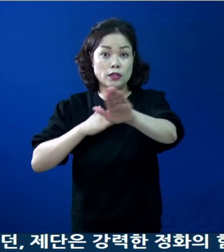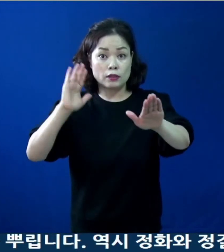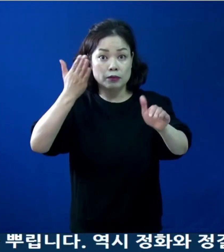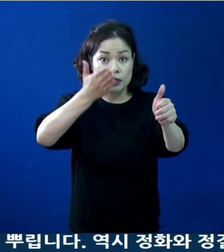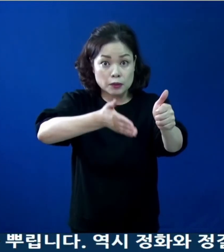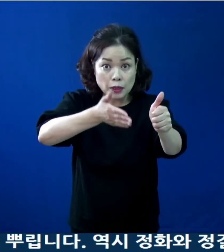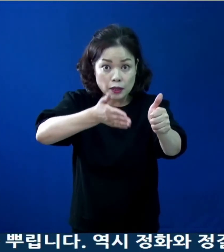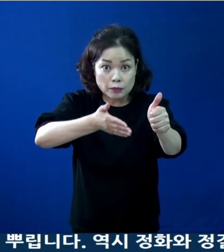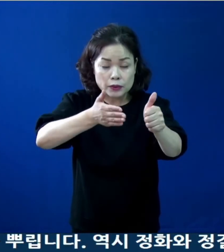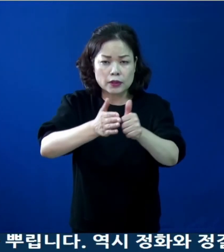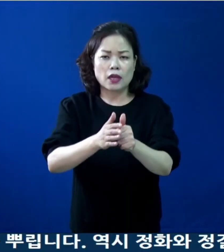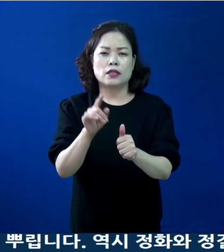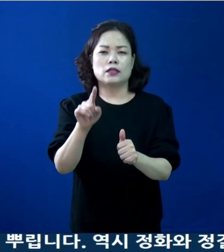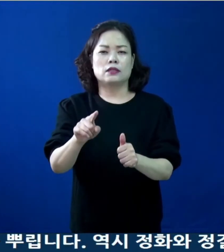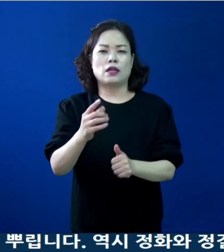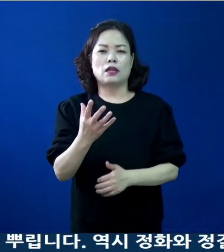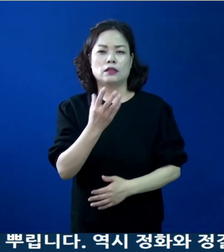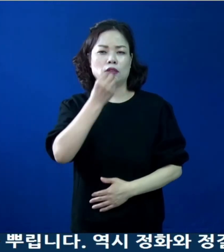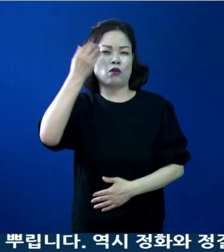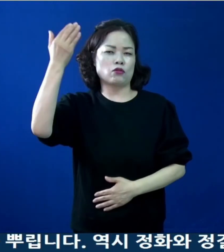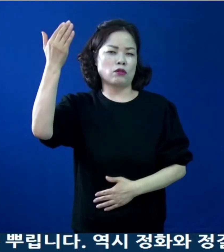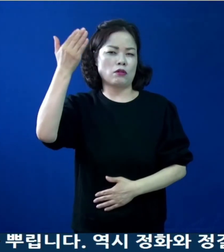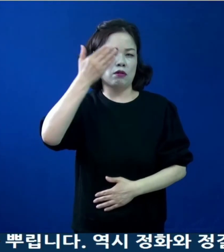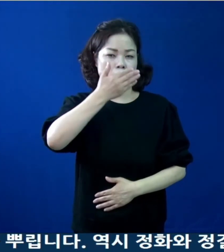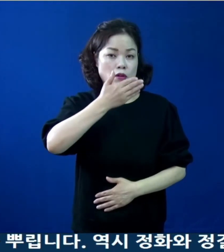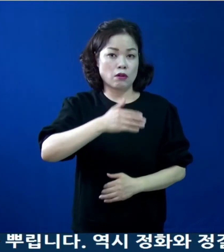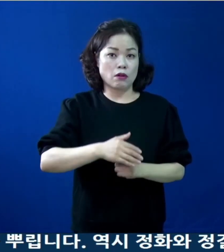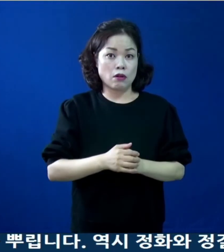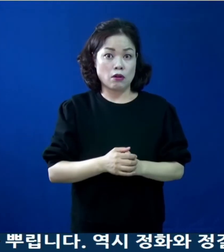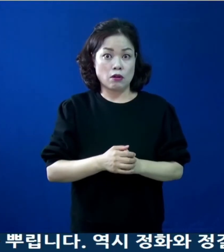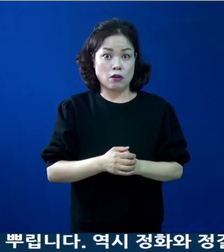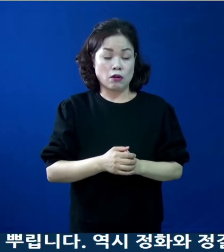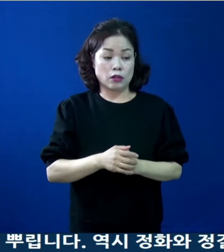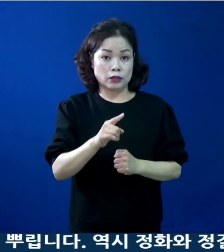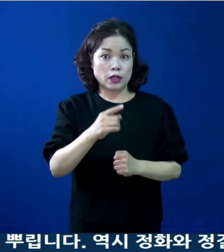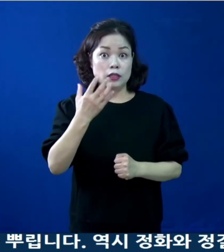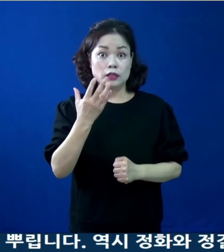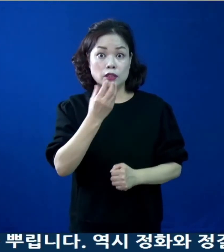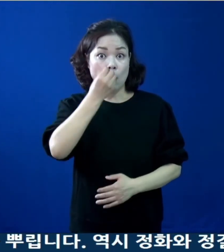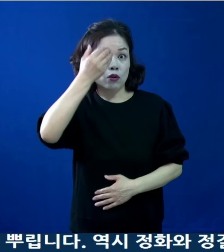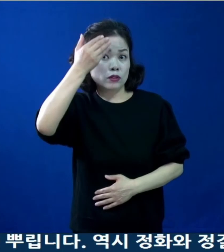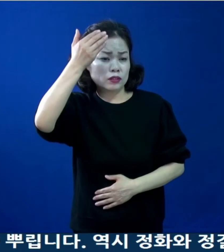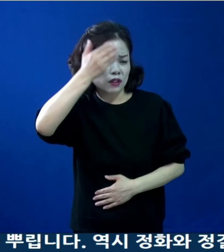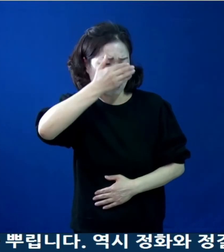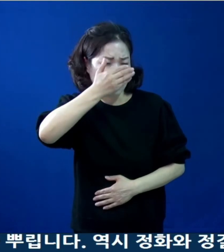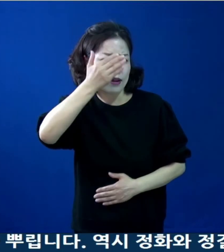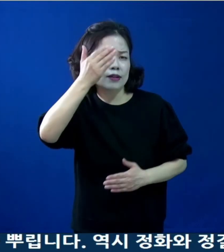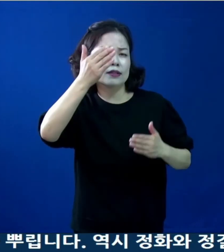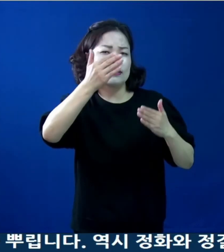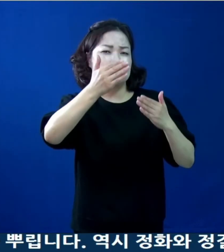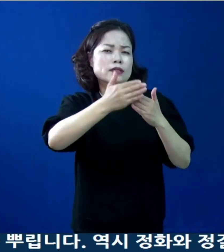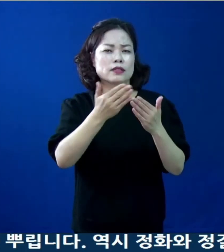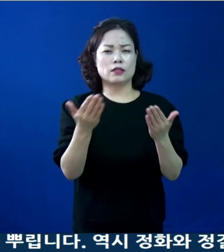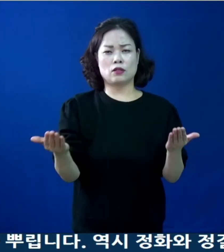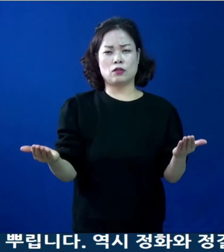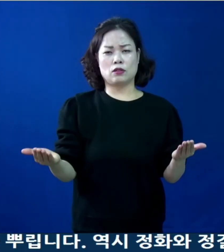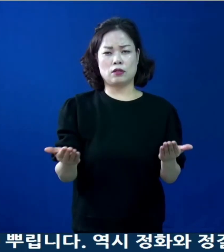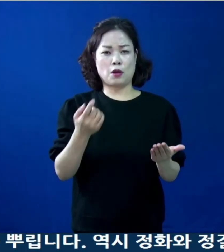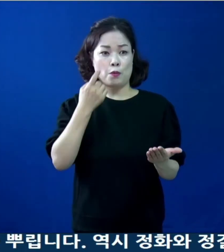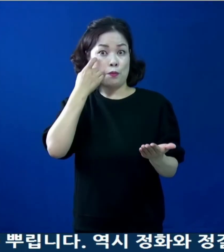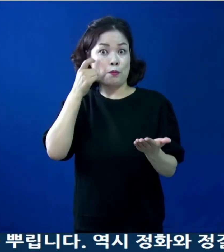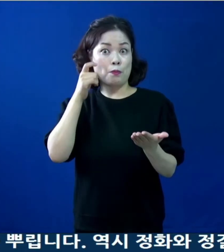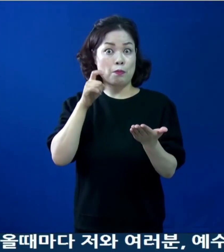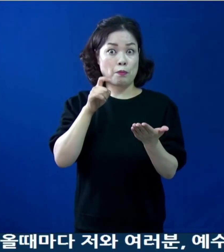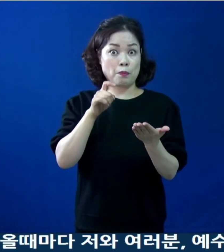바랍니다. 이게 정결이죠. 이걸 통해서 정결에 이르는 역사를